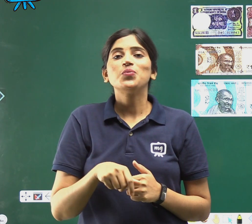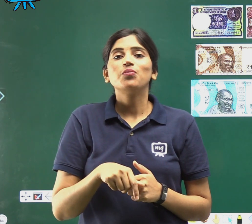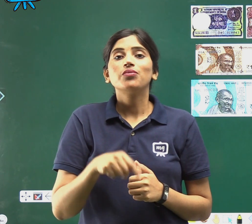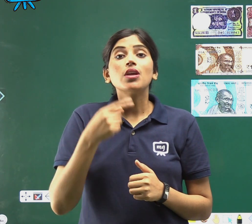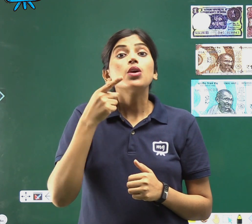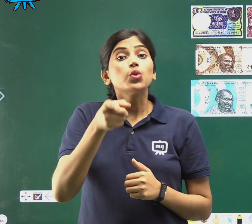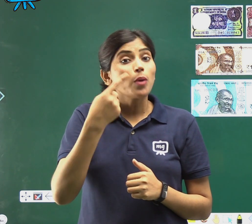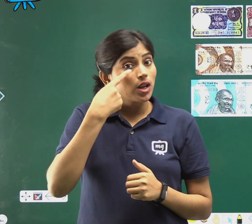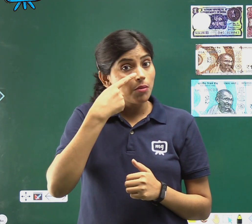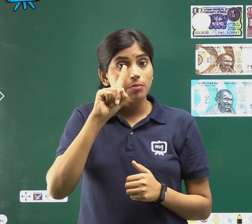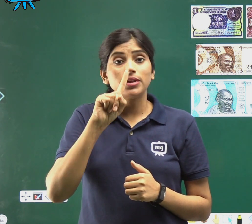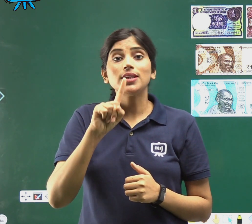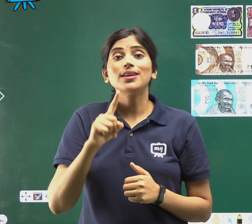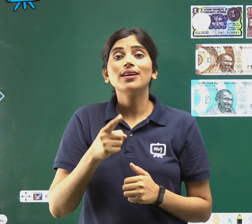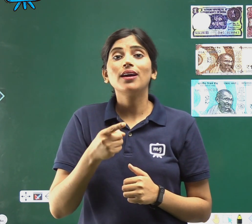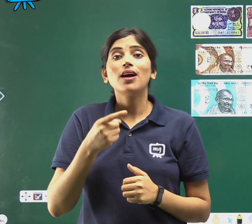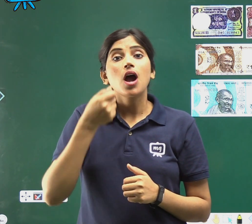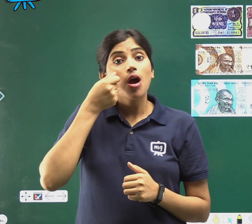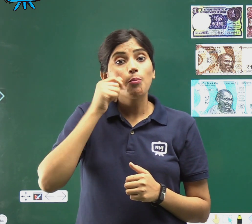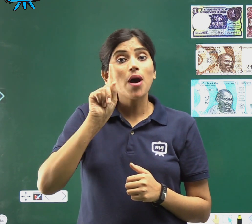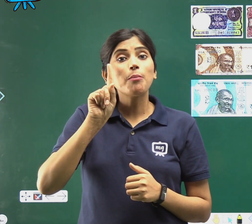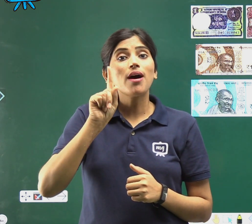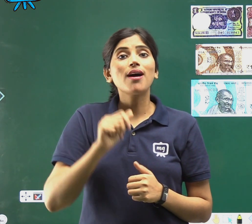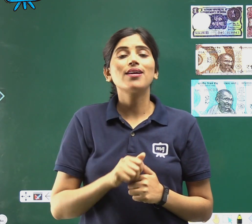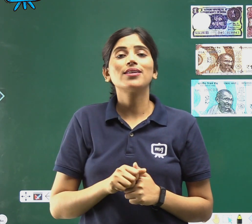आपके मम्मी पापा